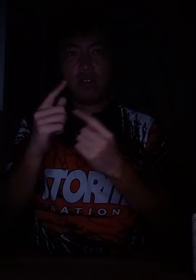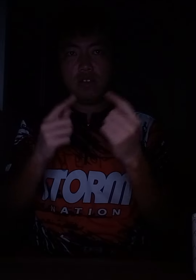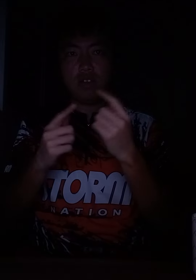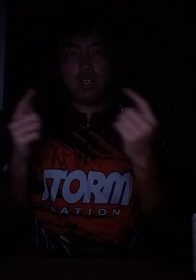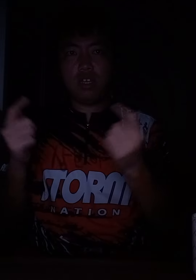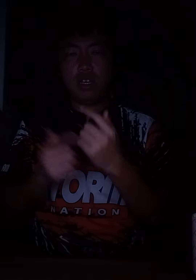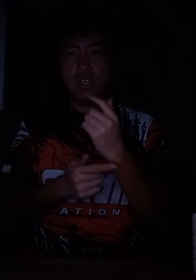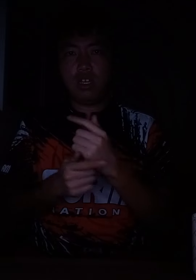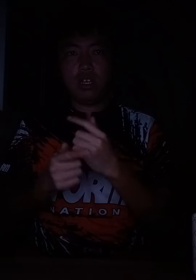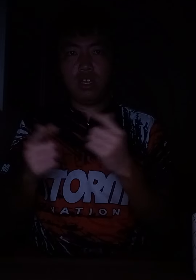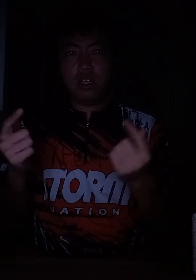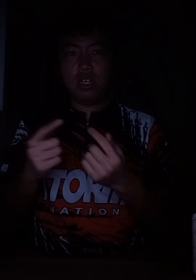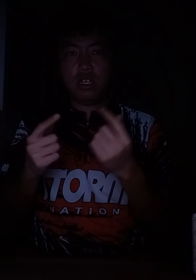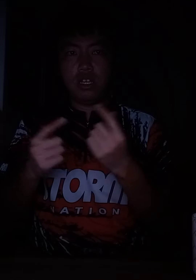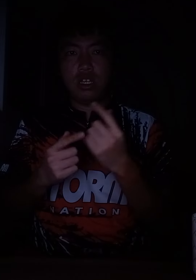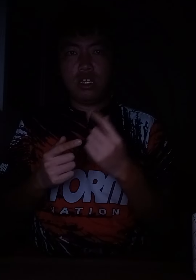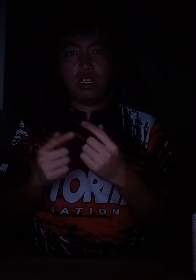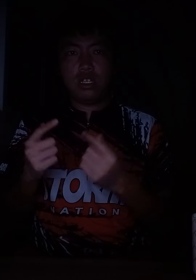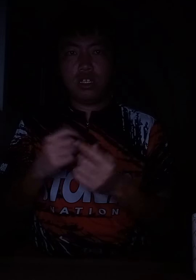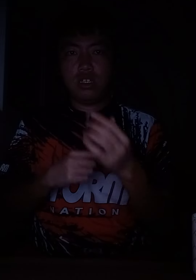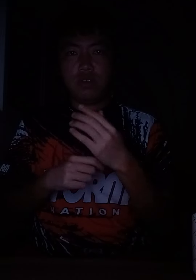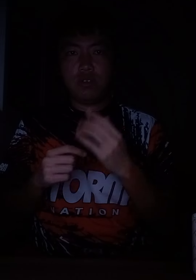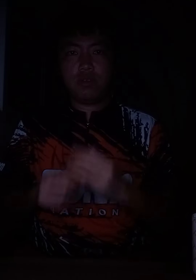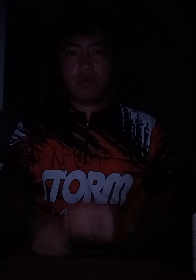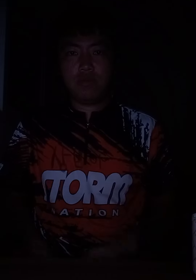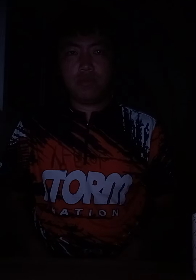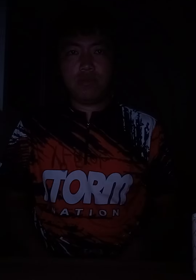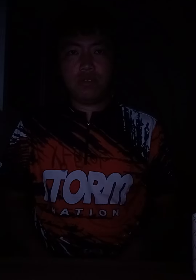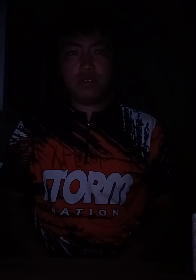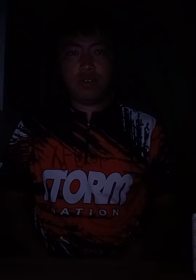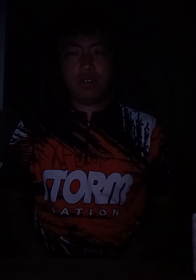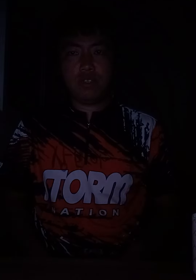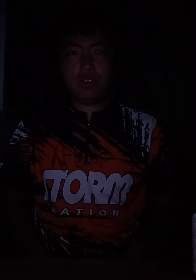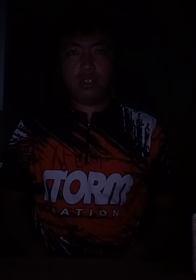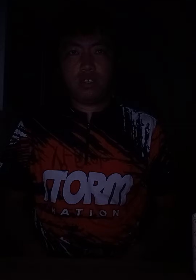대해 법원은 구속영장을 발부했습니다. KBS 뉴스 신지수입니다.